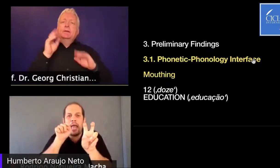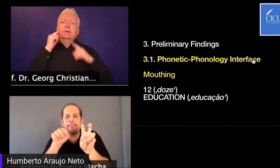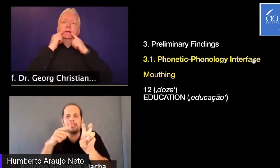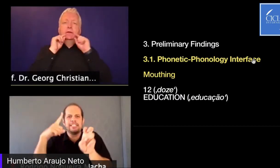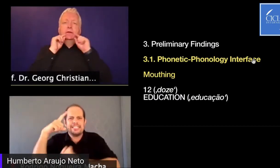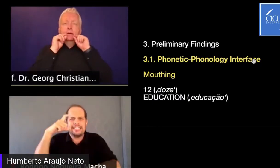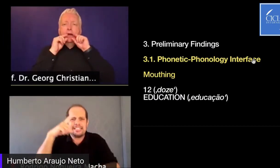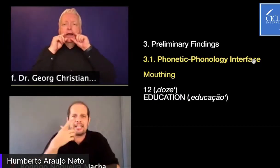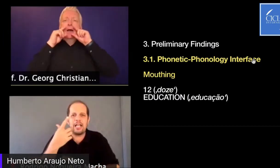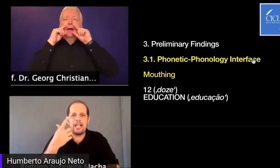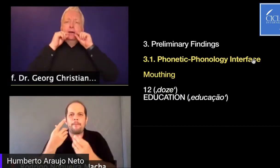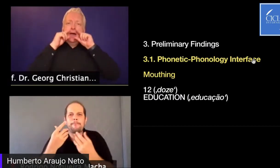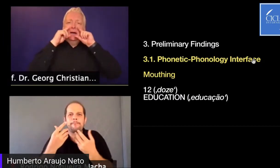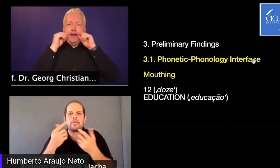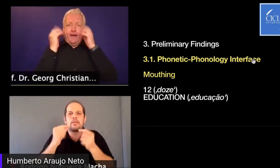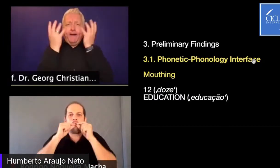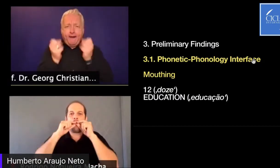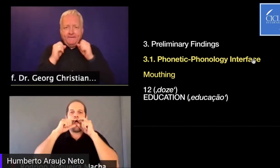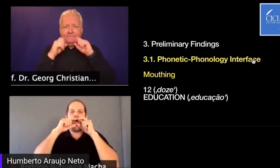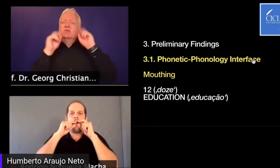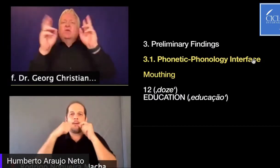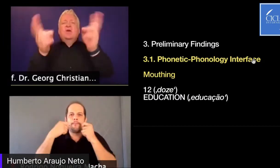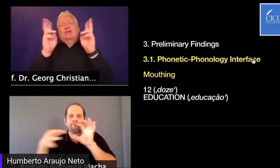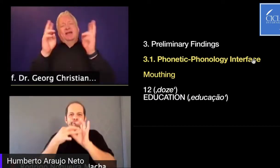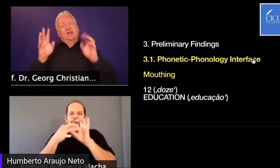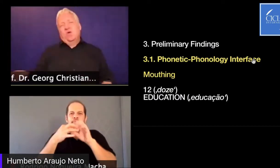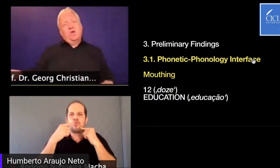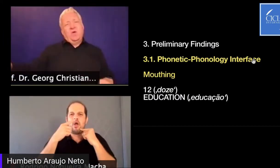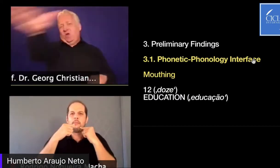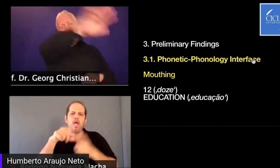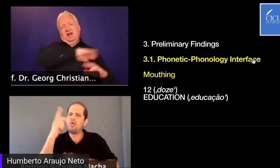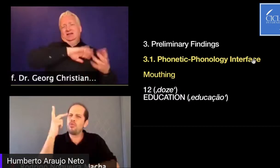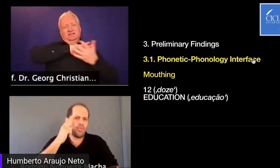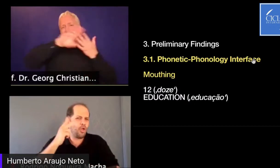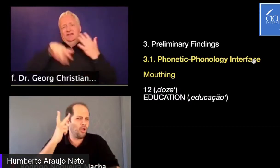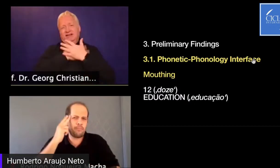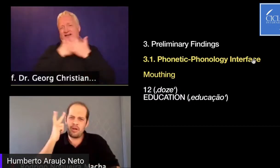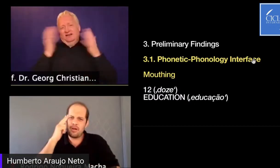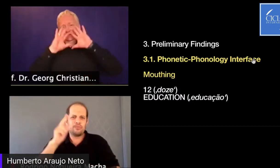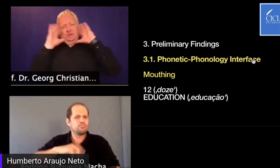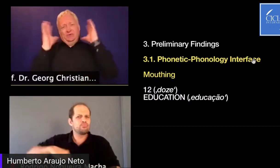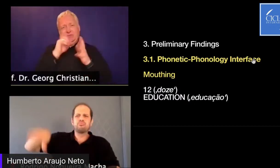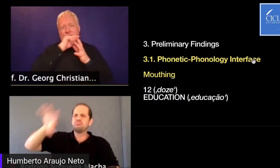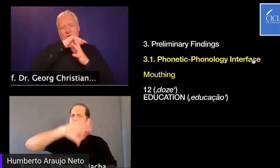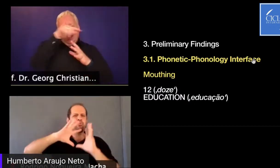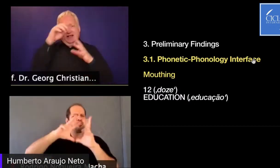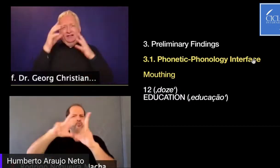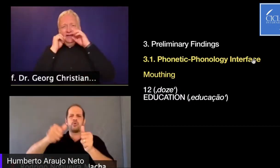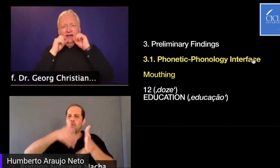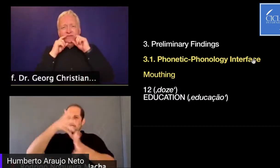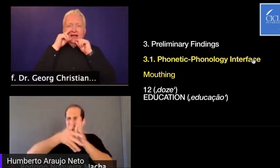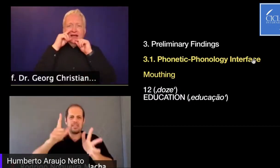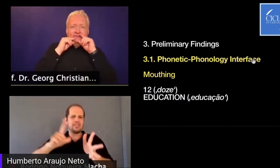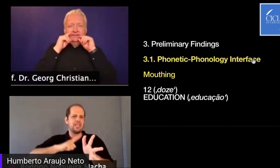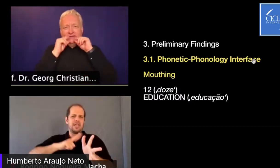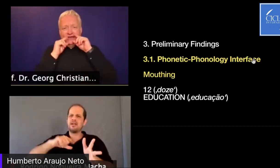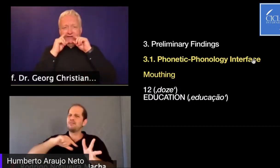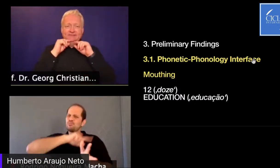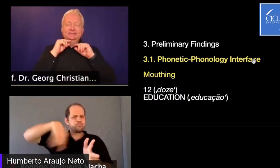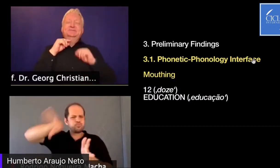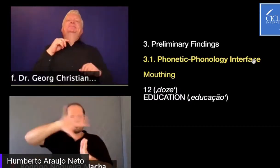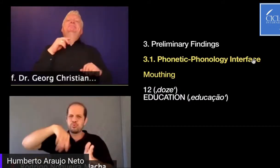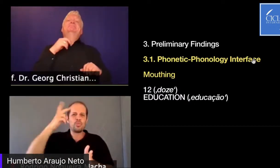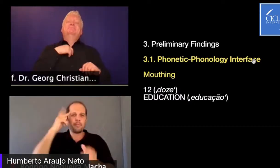percebia temas mais complexos surgirem, e aí, para dar conta dessa complexidade, muitos dos participantes faziam uso